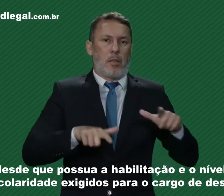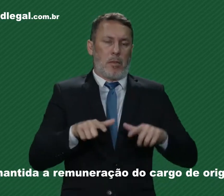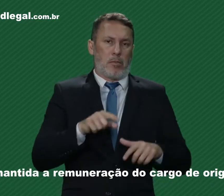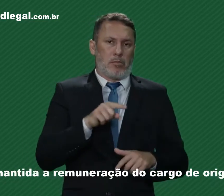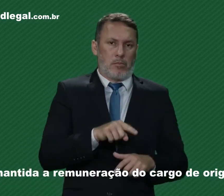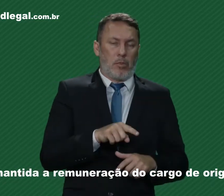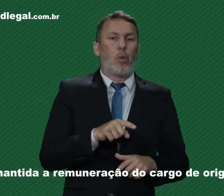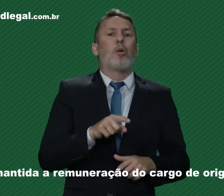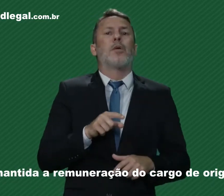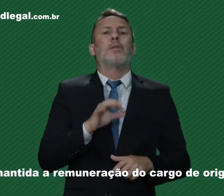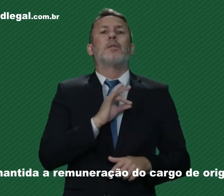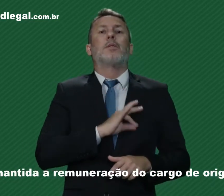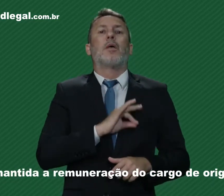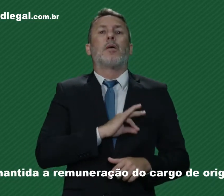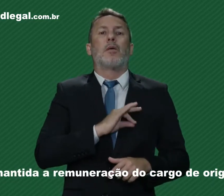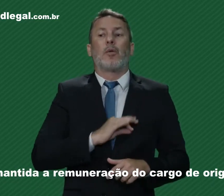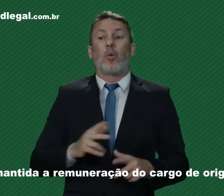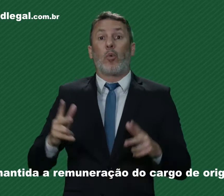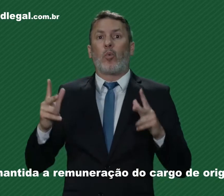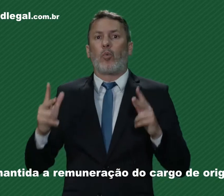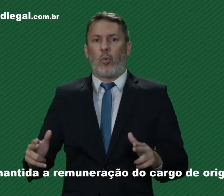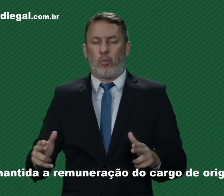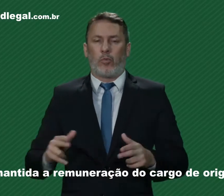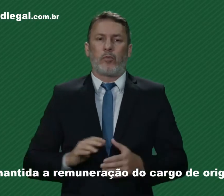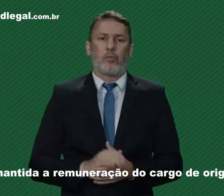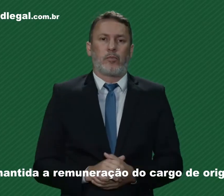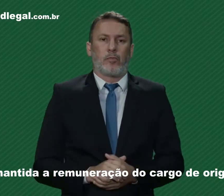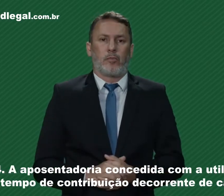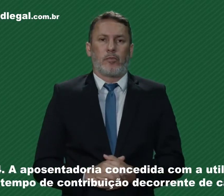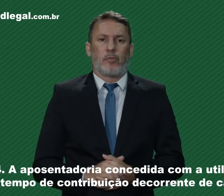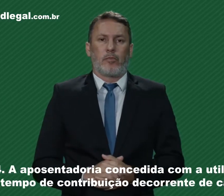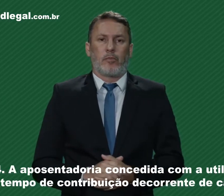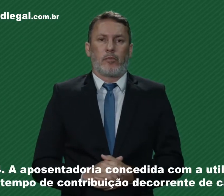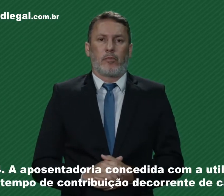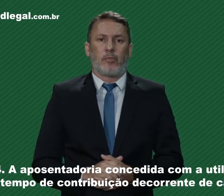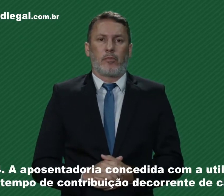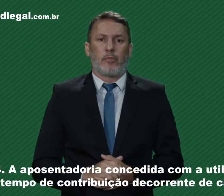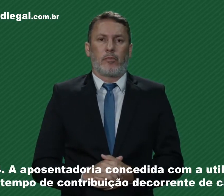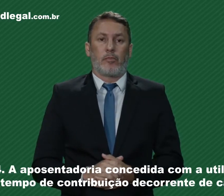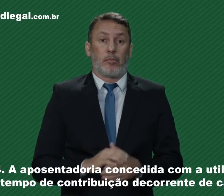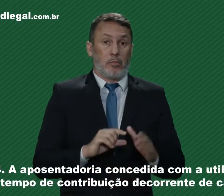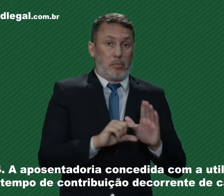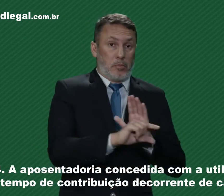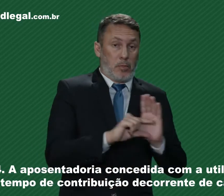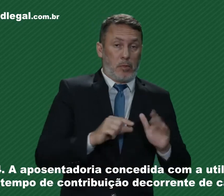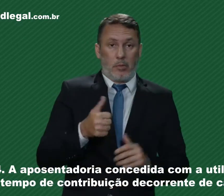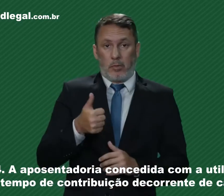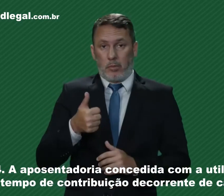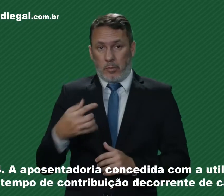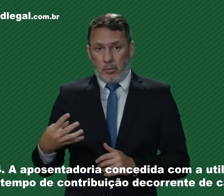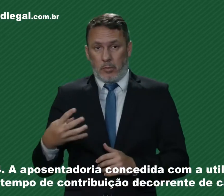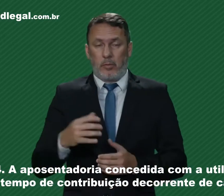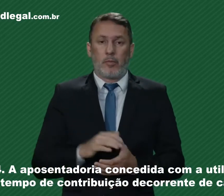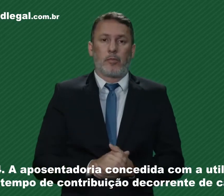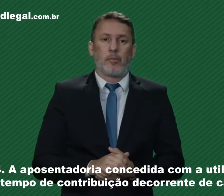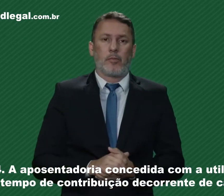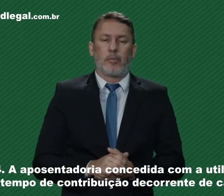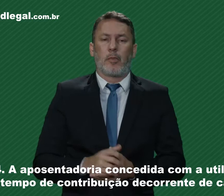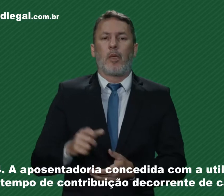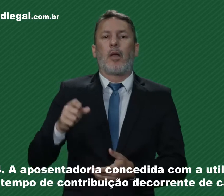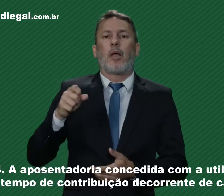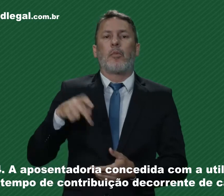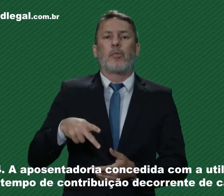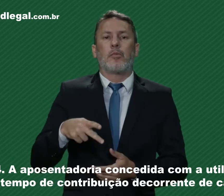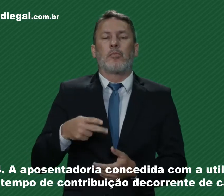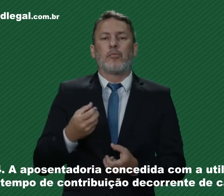destino, mantida a remuneração do cargo de origem. Parágrafo 14. A aposentadoria